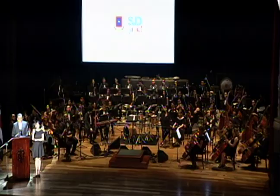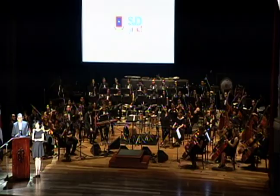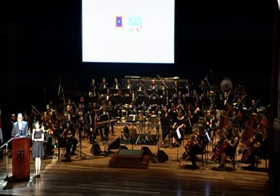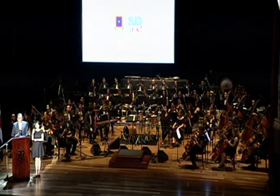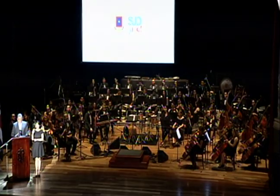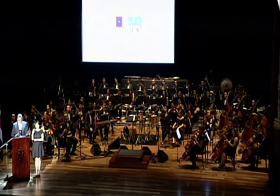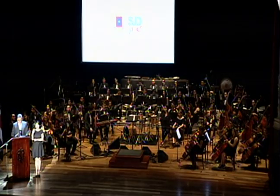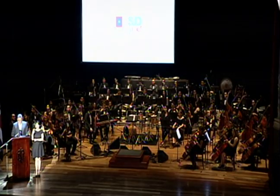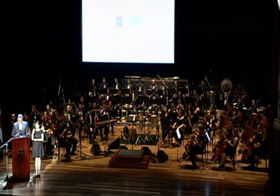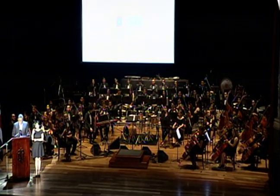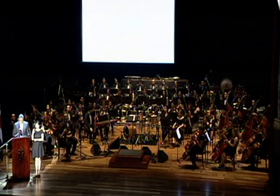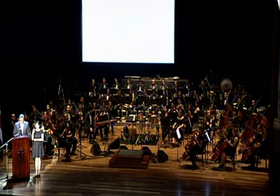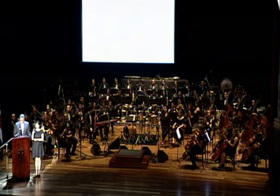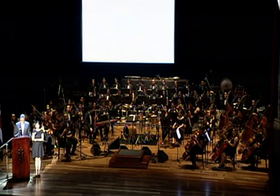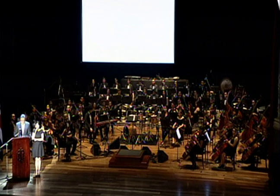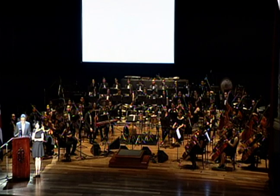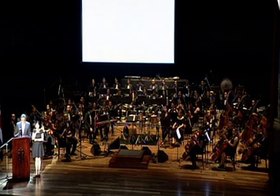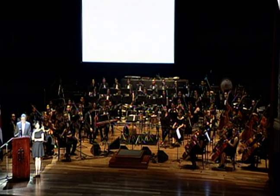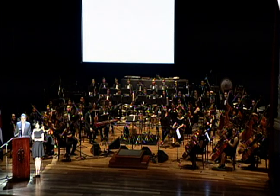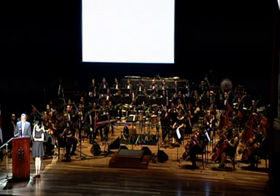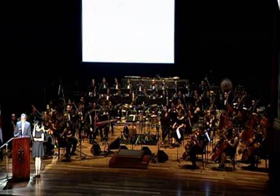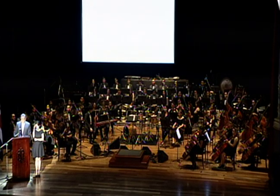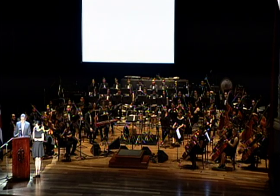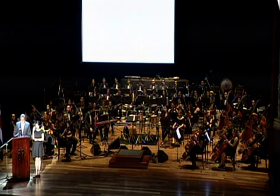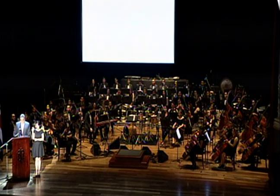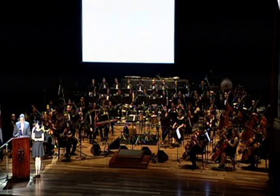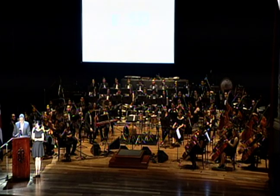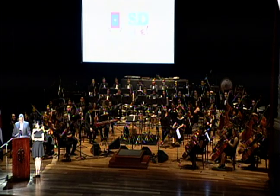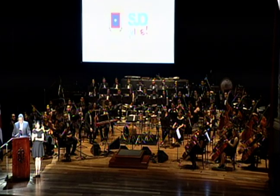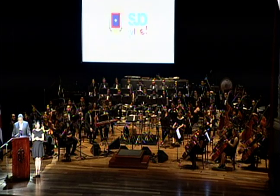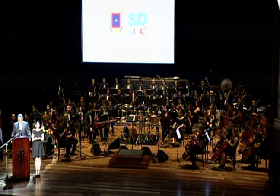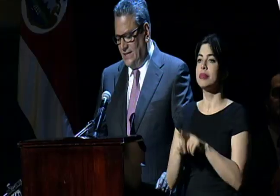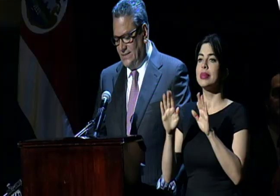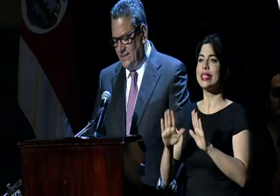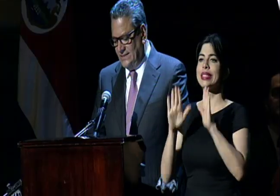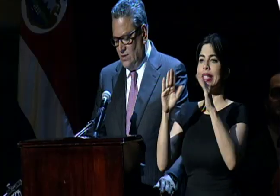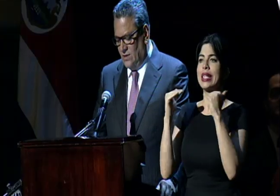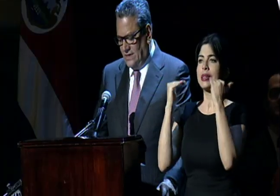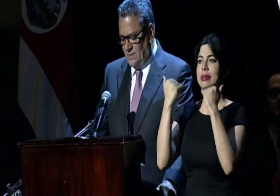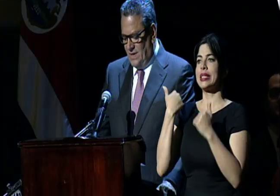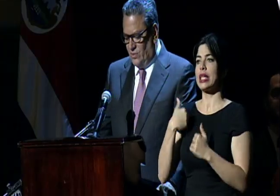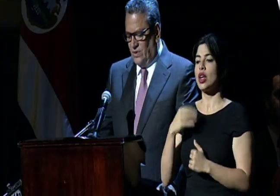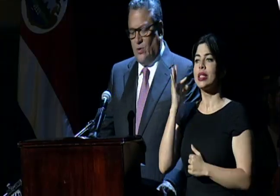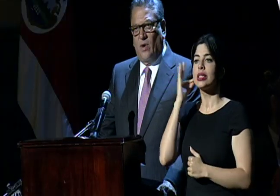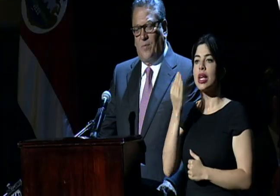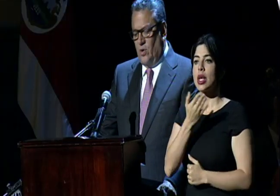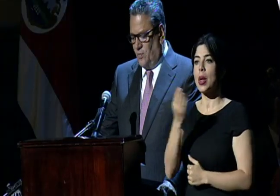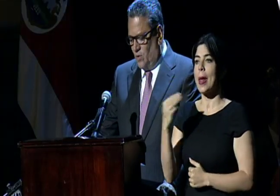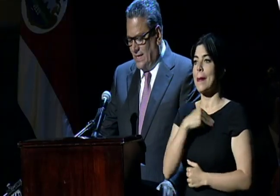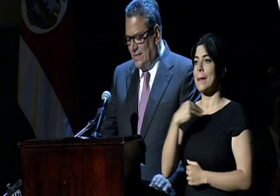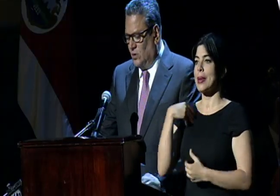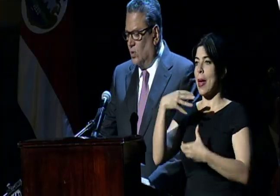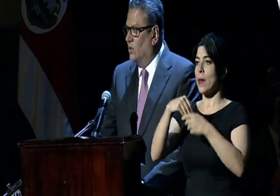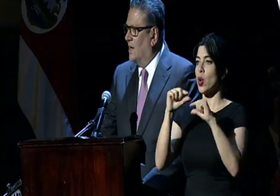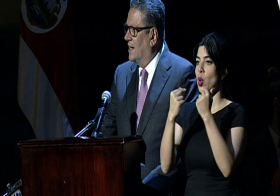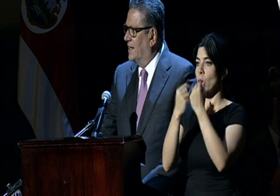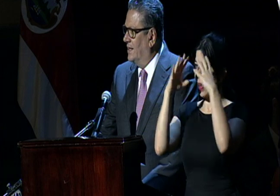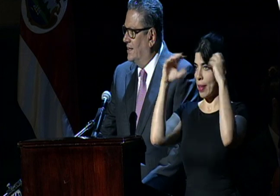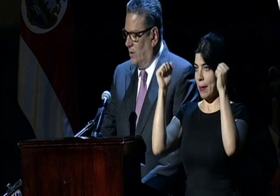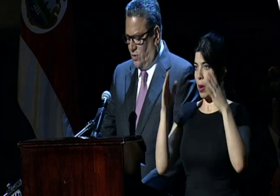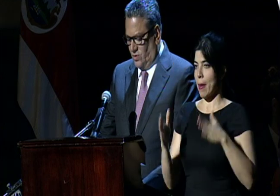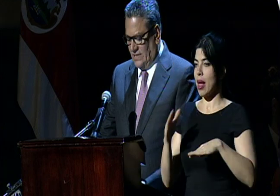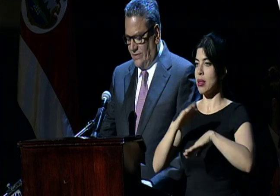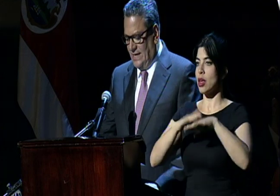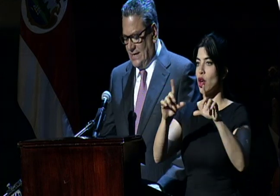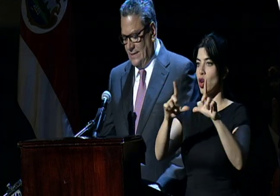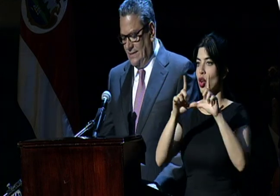Córdoba, Ministra de Cultura de Colombia, excelentísimos señores y señoras miembros del Cuerpo Diplomático